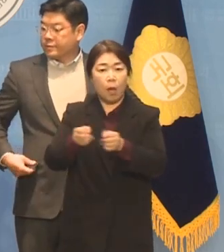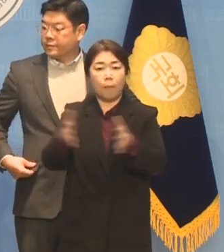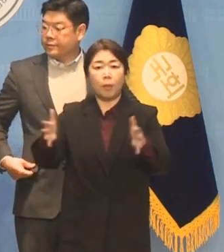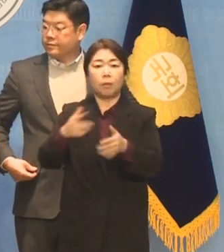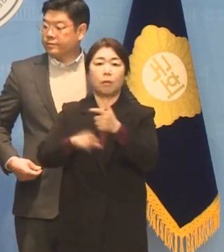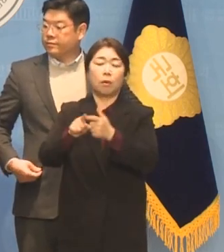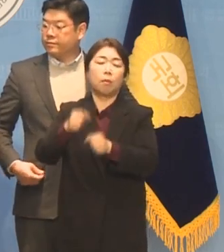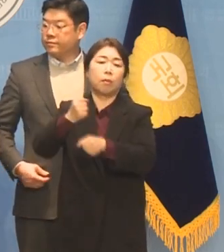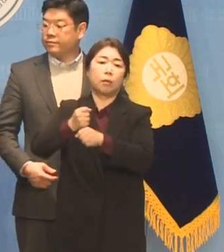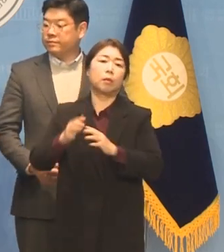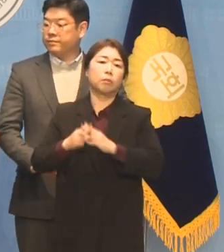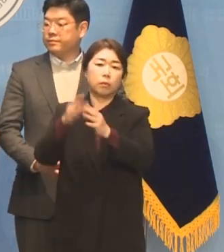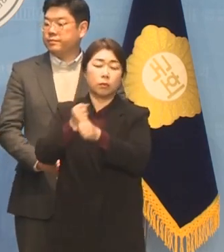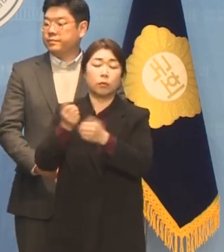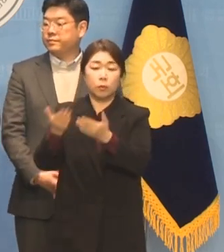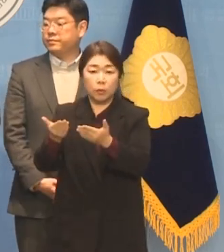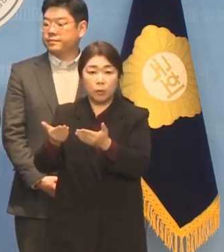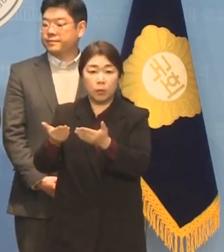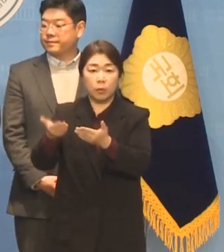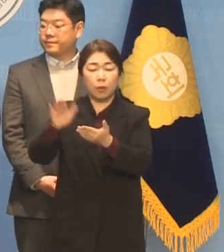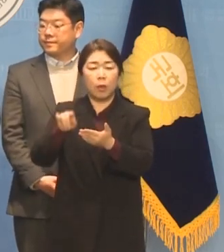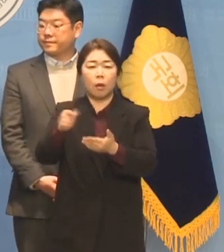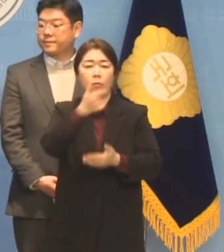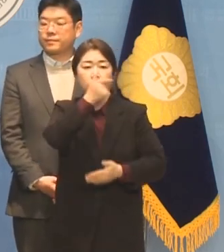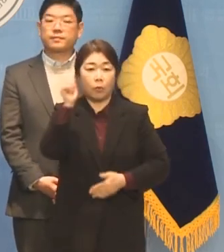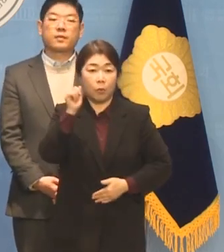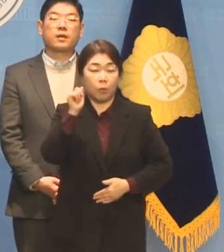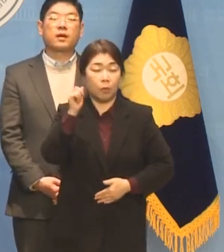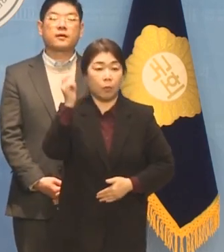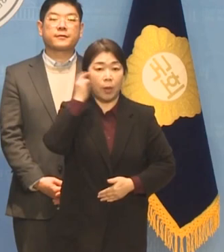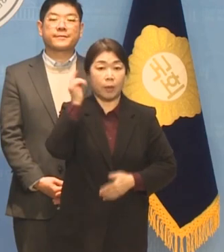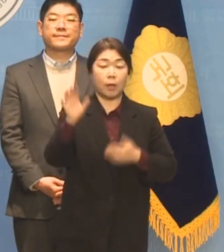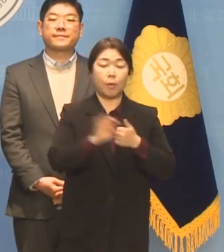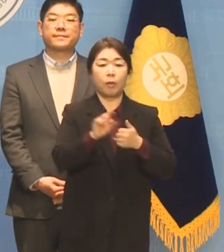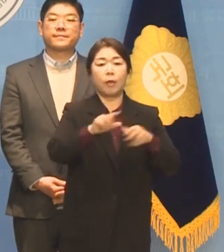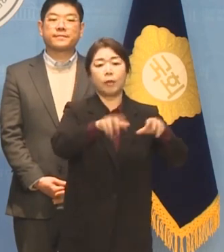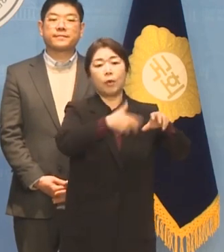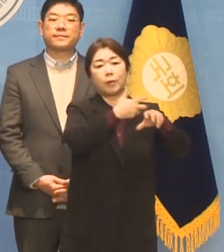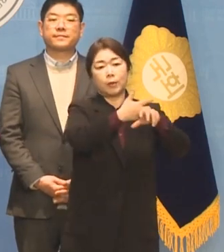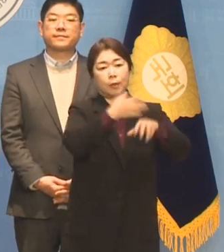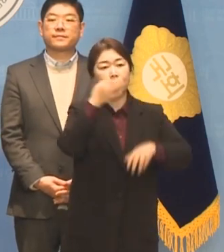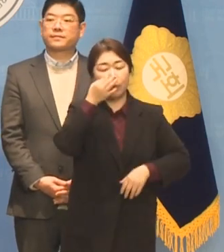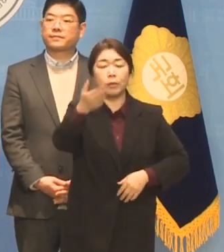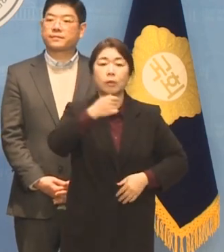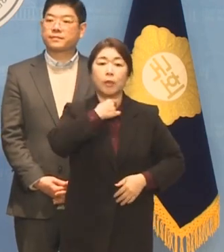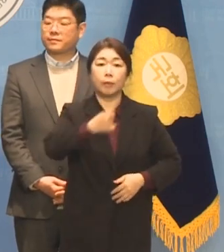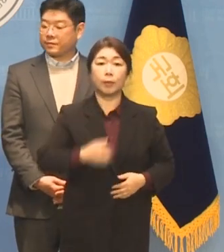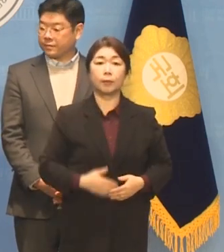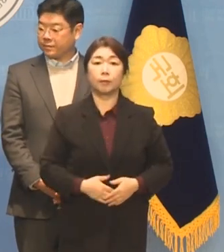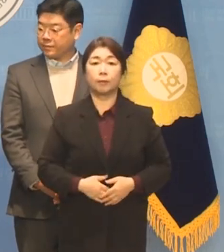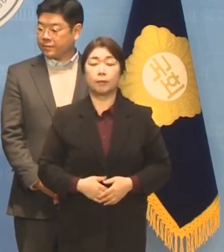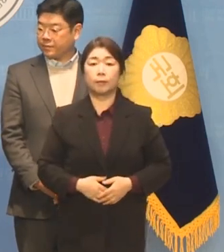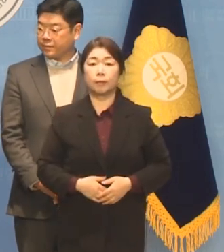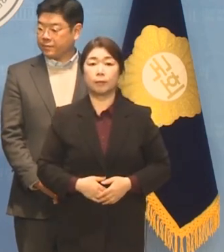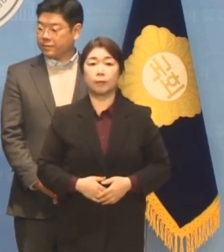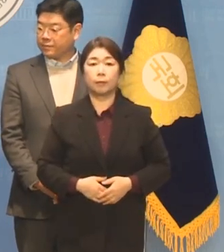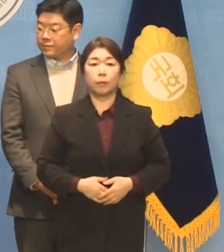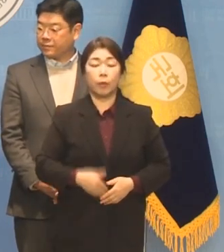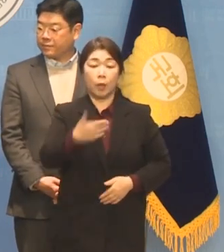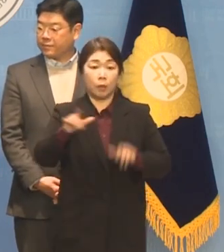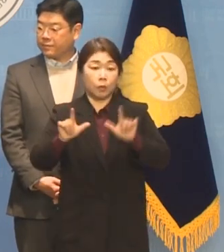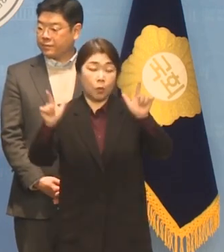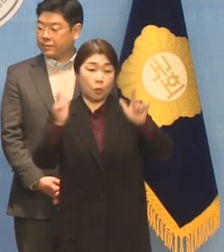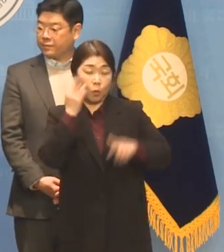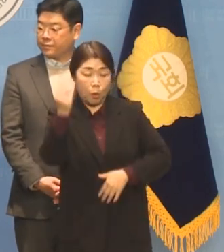짓겠습니다. 그러나 이것만으로는 부족합니다. 우리는 혁신을 보여드리겠습니다. 강동,